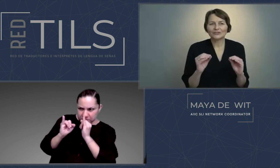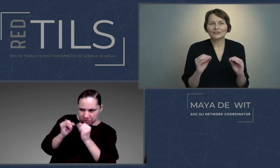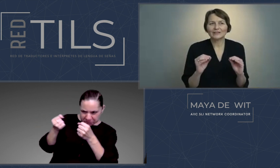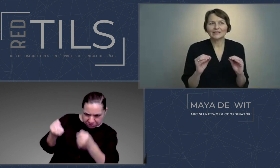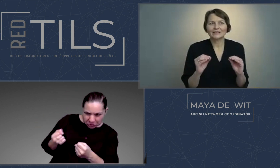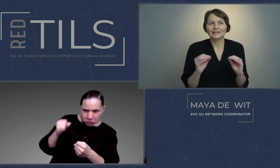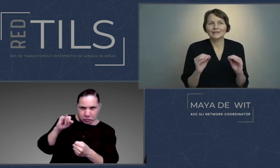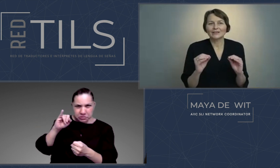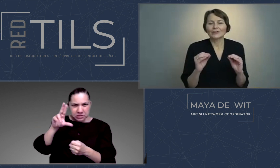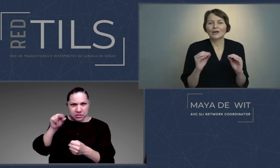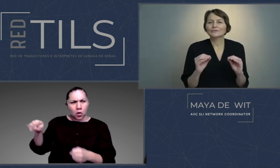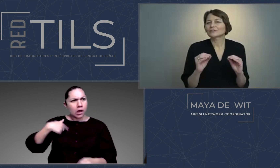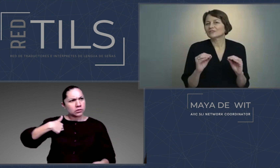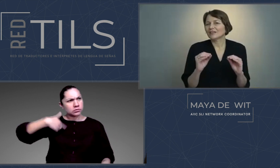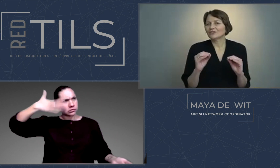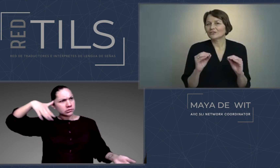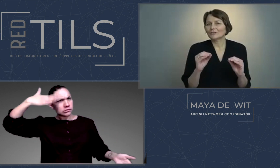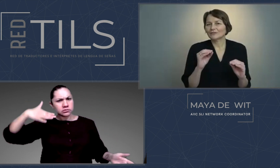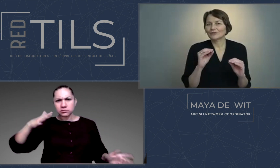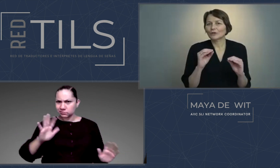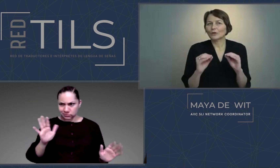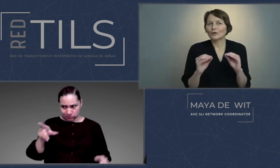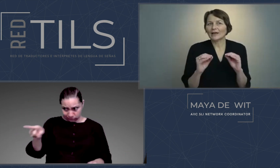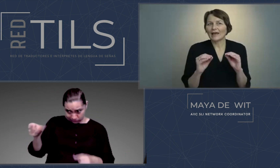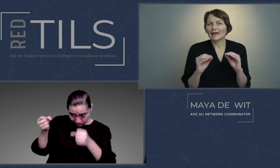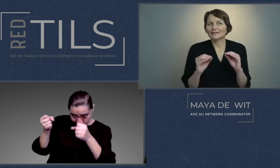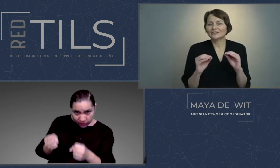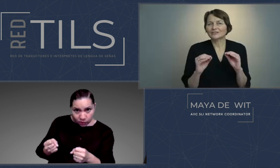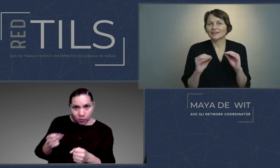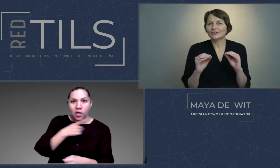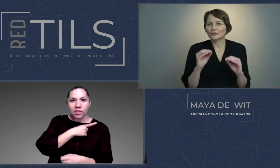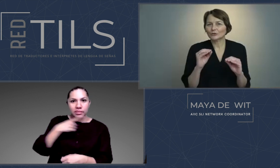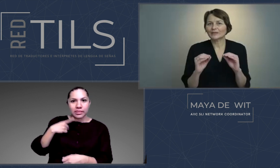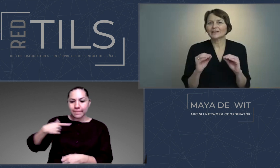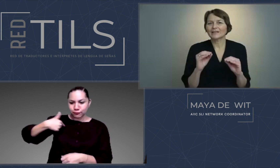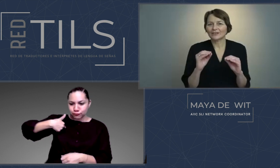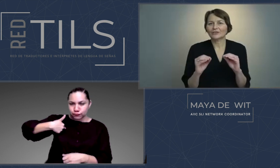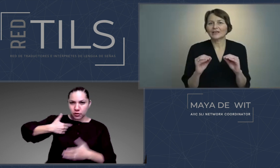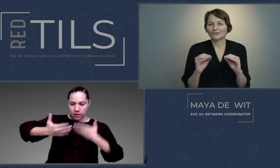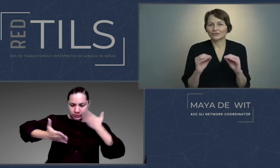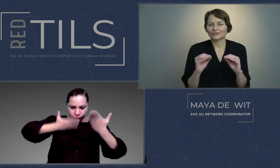servicio sepa lo que está haciendo. Y esto me parece